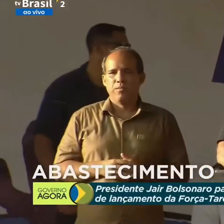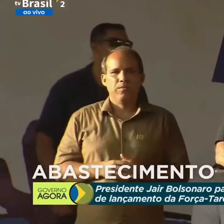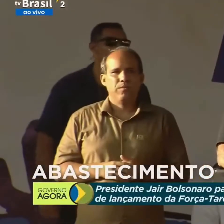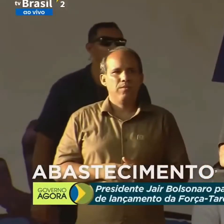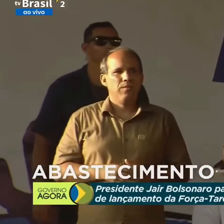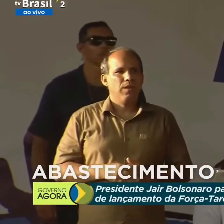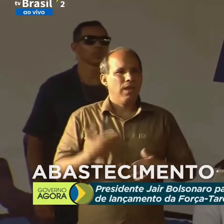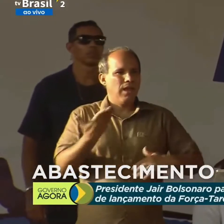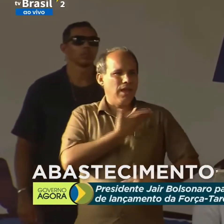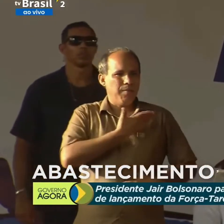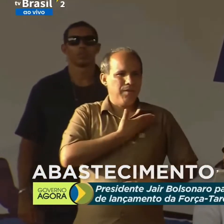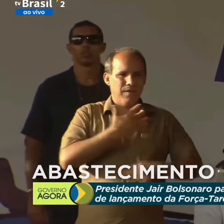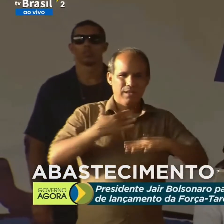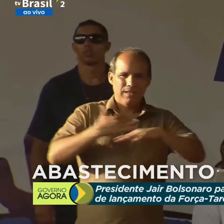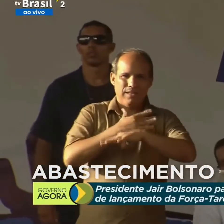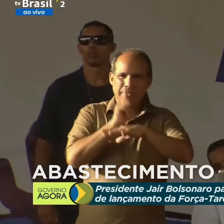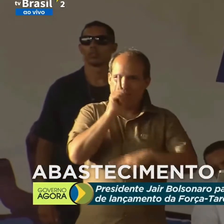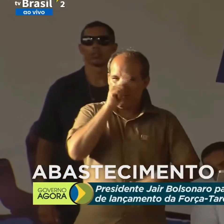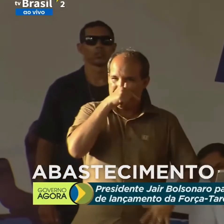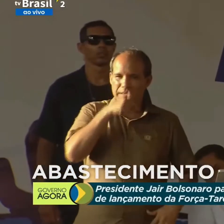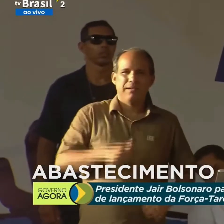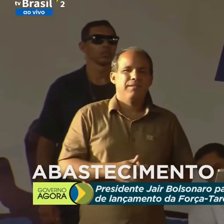Amigos de Quixadá,